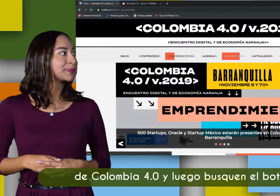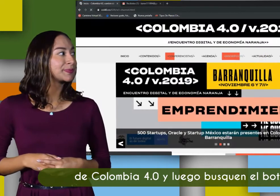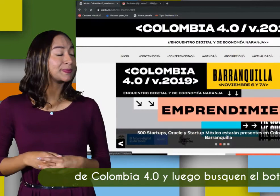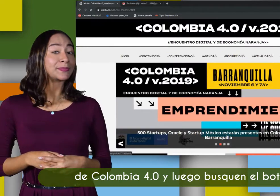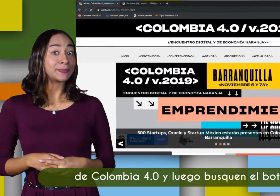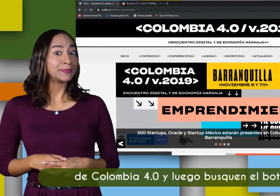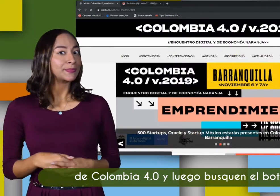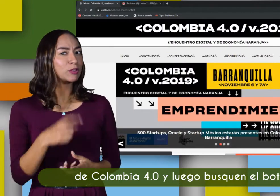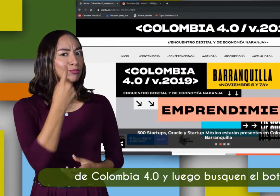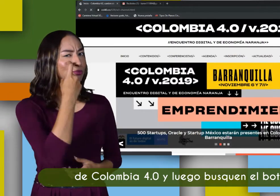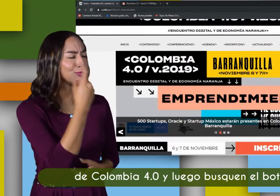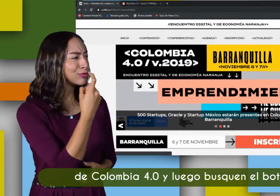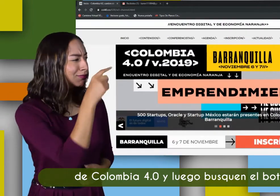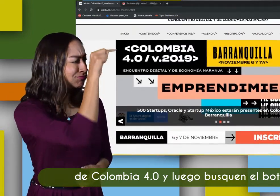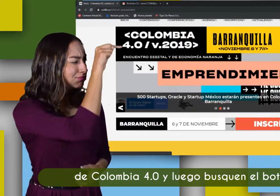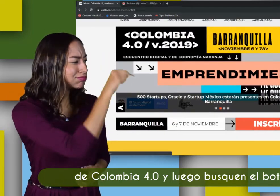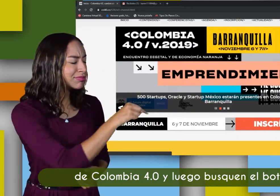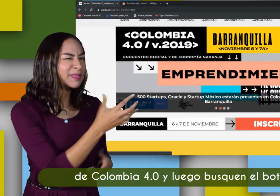busquen el botón